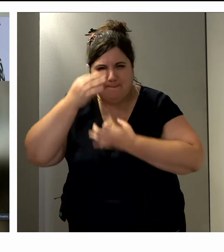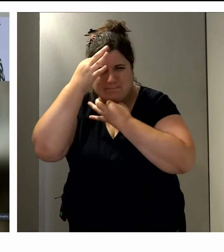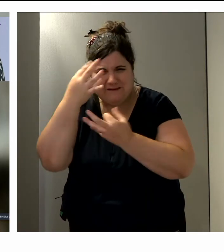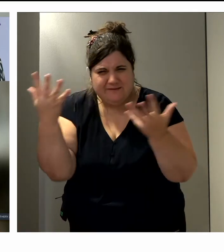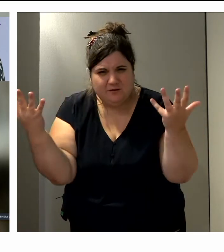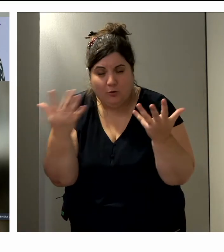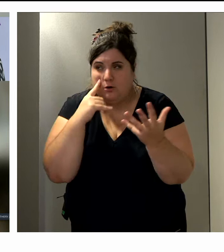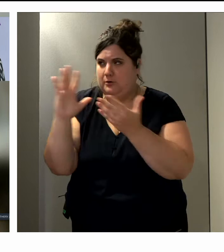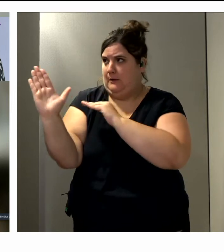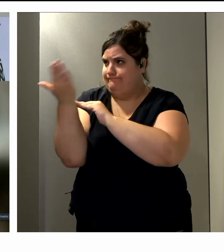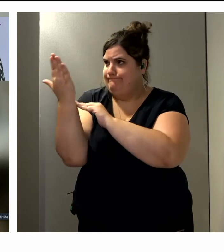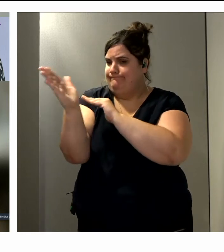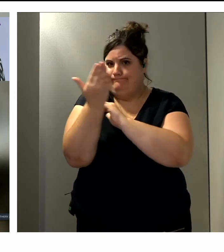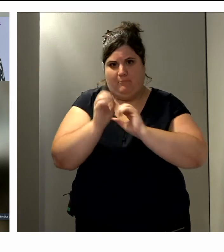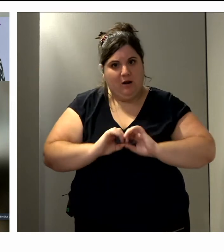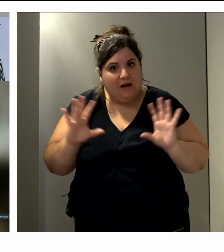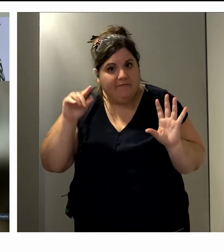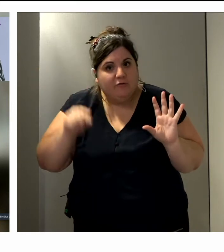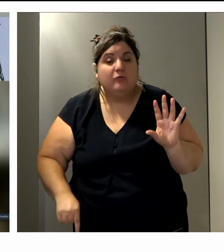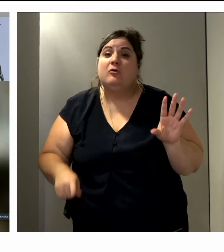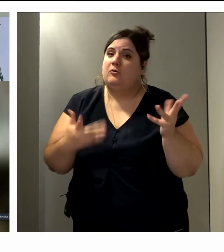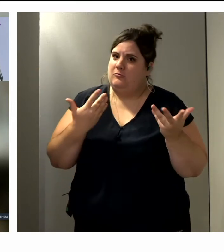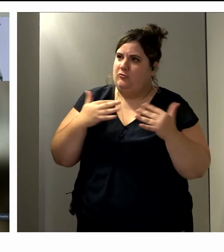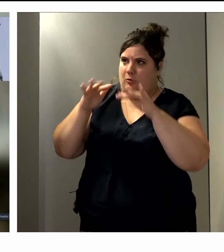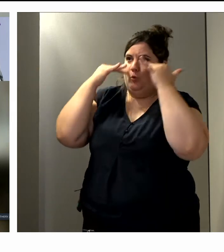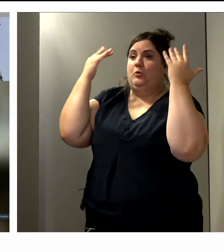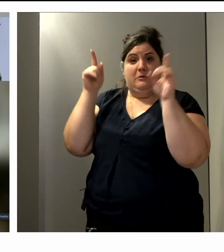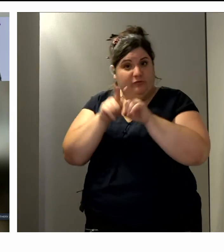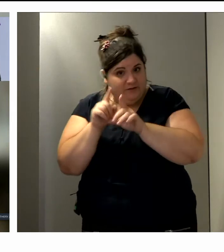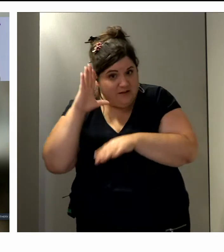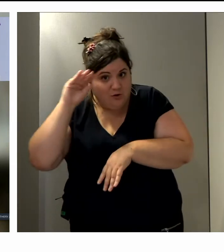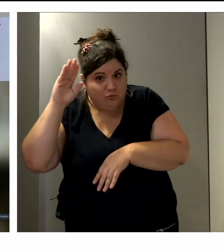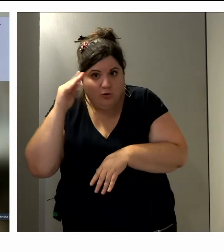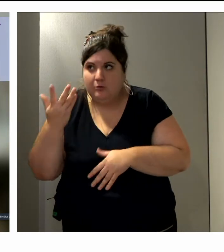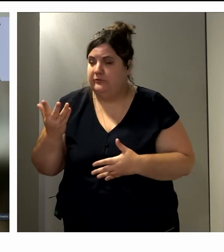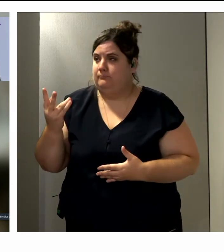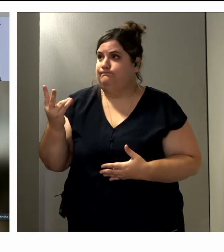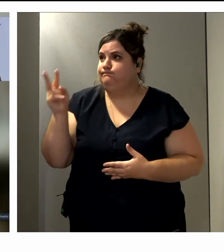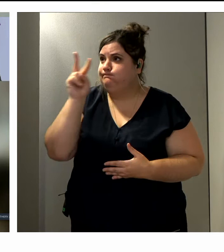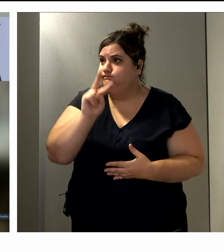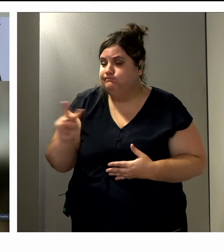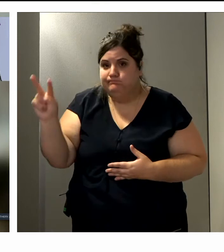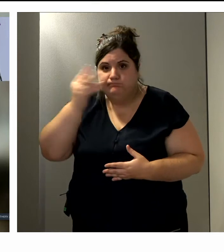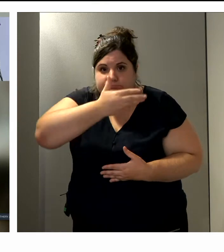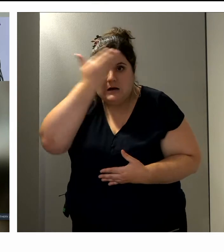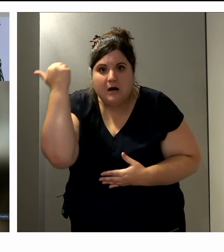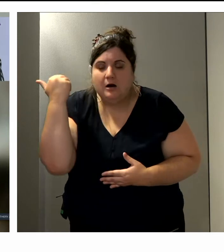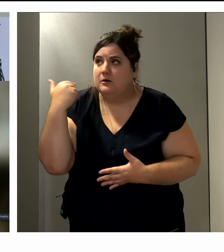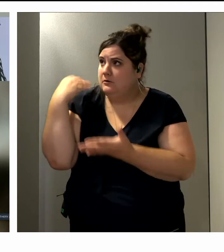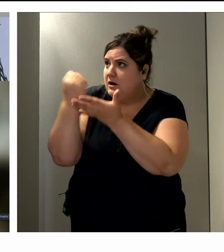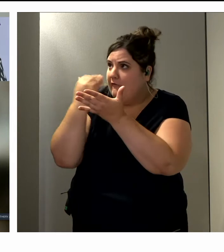les étudiants qui, eux aussi, ont une méconnaissance des handicaps en général. Et j'en suis certain, souhaiteraient avoir plus